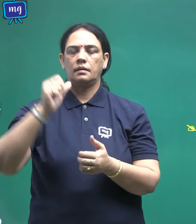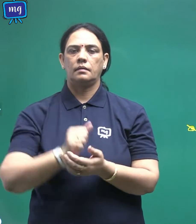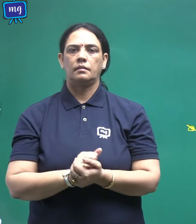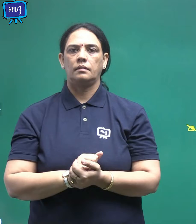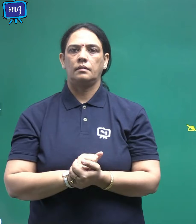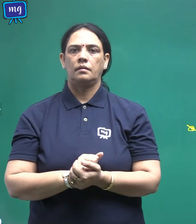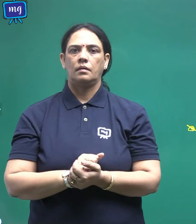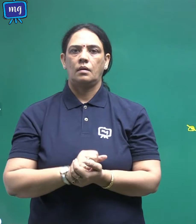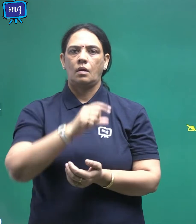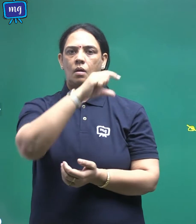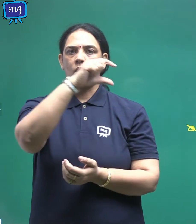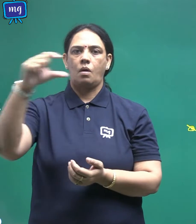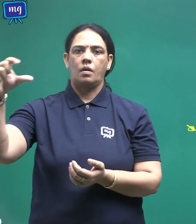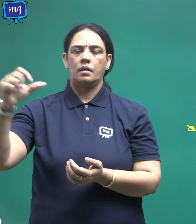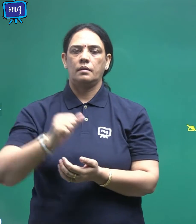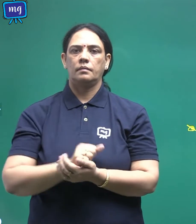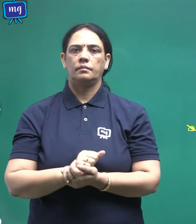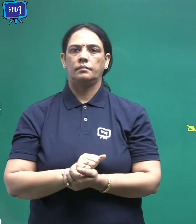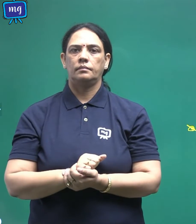व